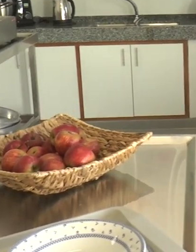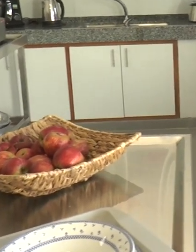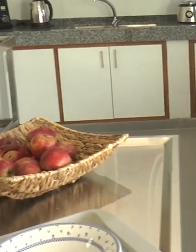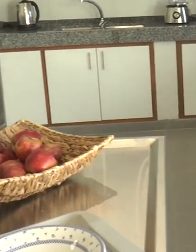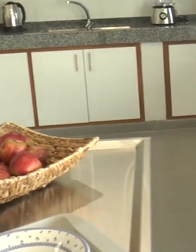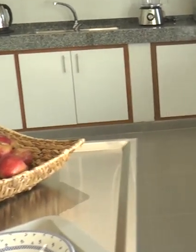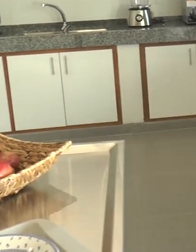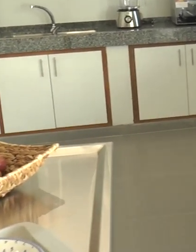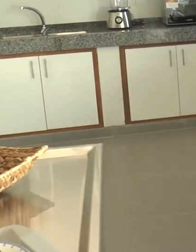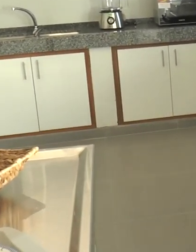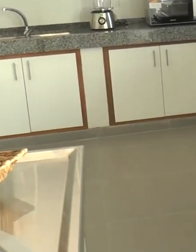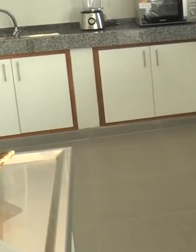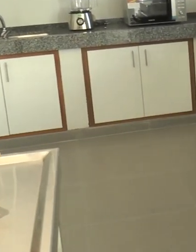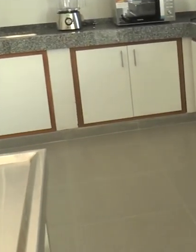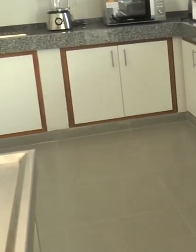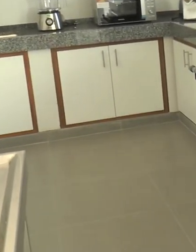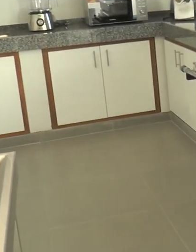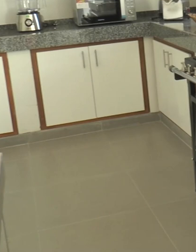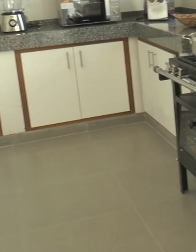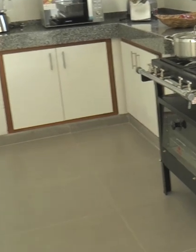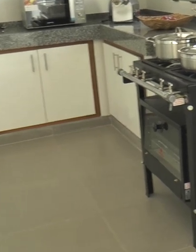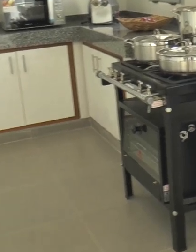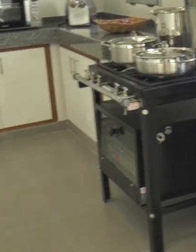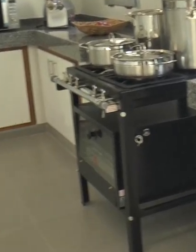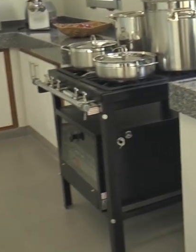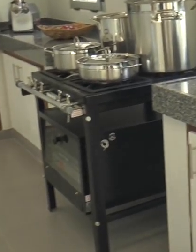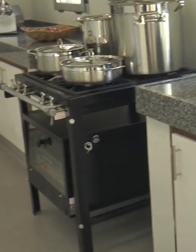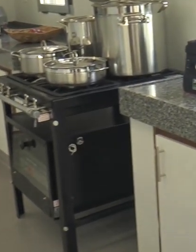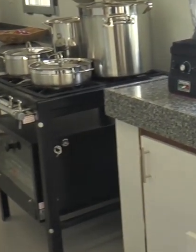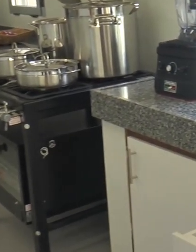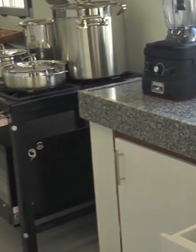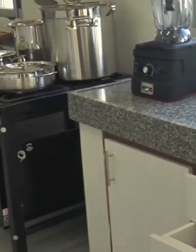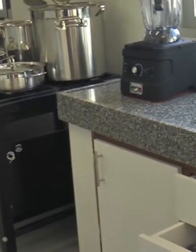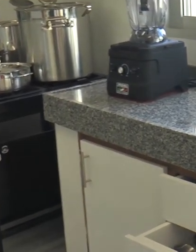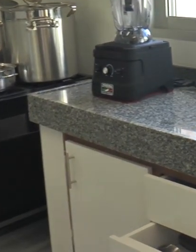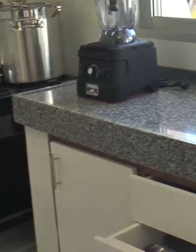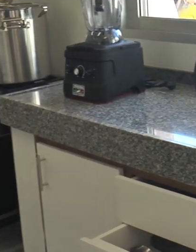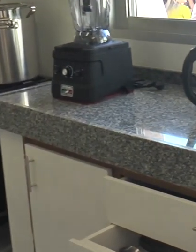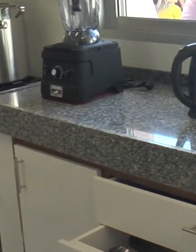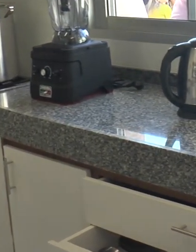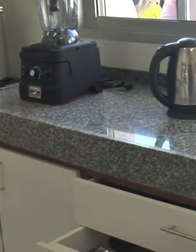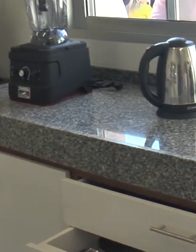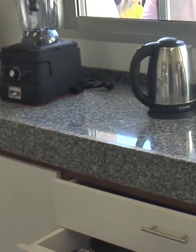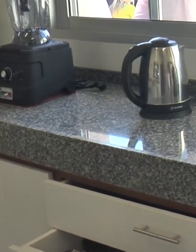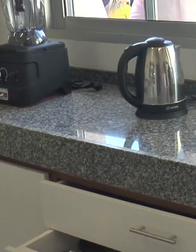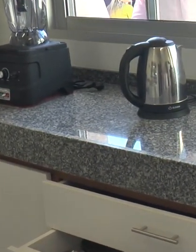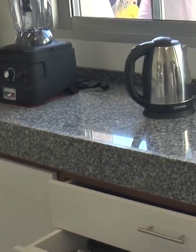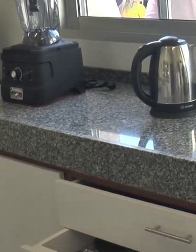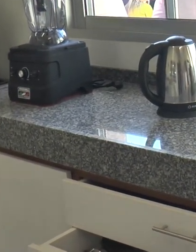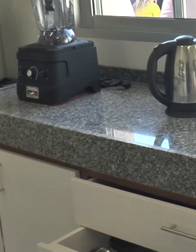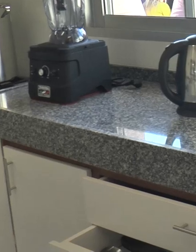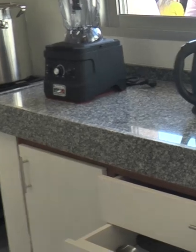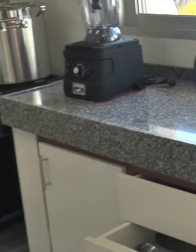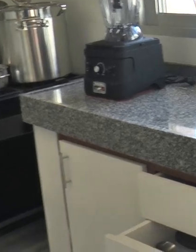Entonces, hicimos un canje, un trueque, así que el placer enorme, además, porque Silvia es una de esas